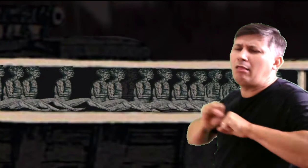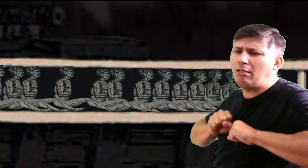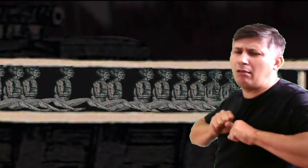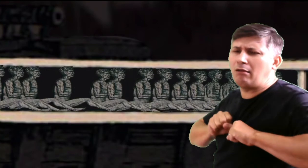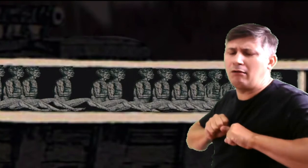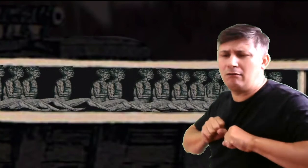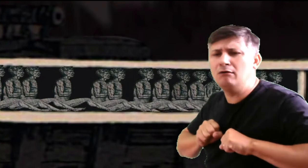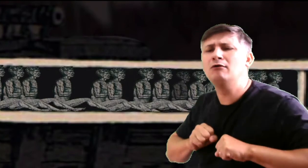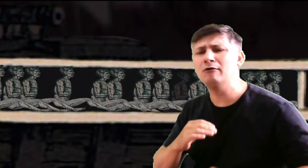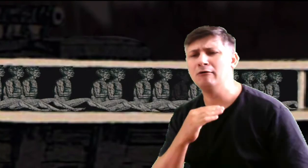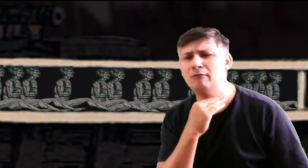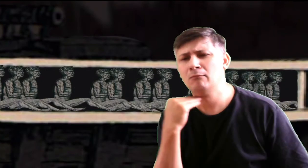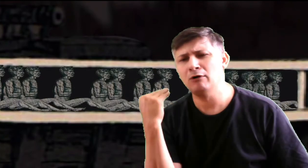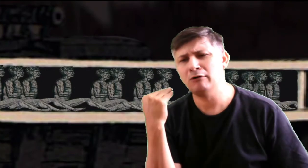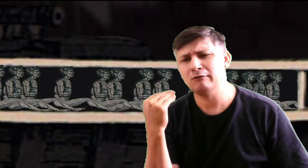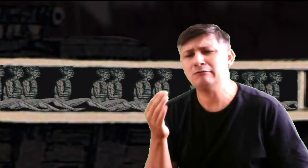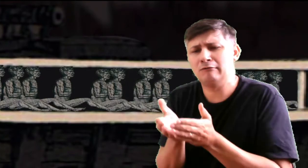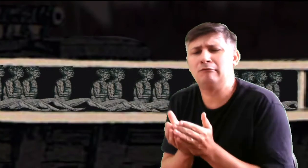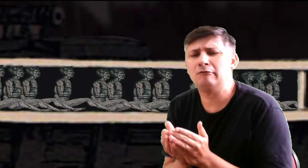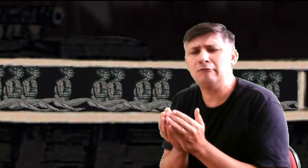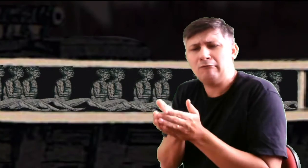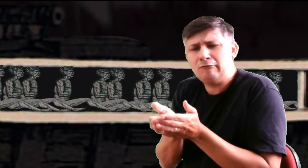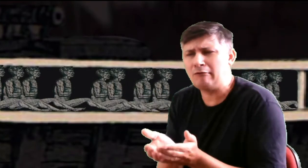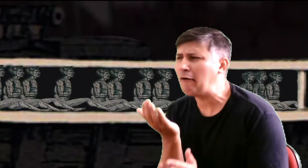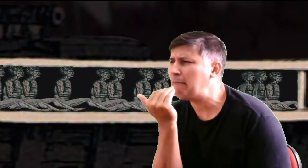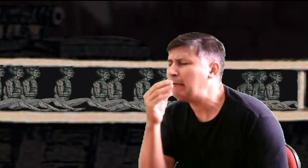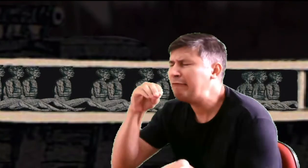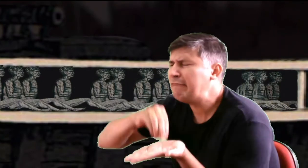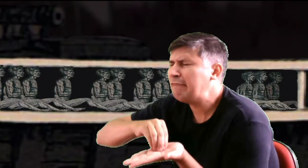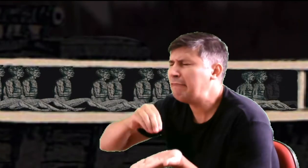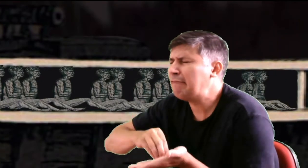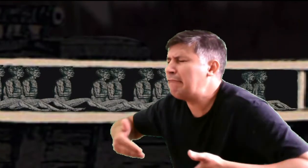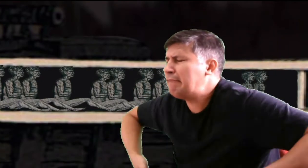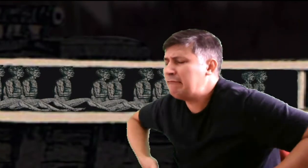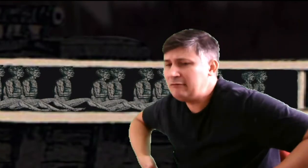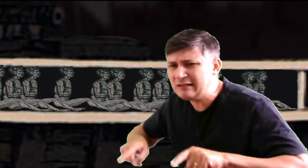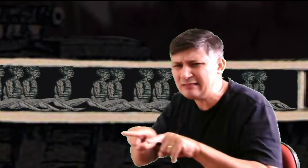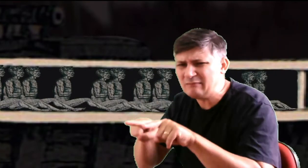difíceis condições da viagem, como a falta de alimentos e de instalações sanitárias.